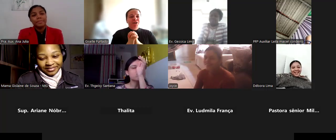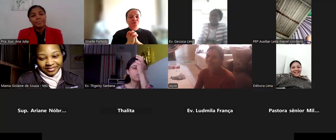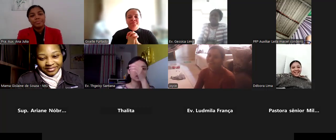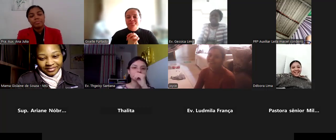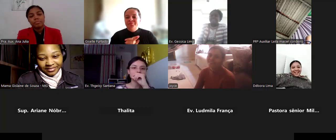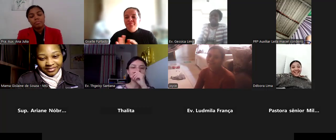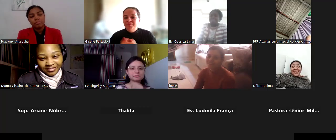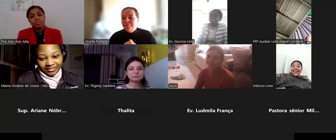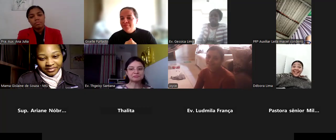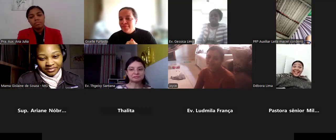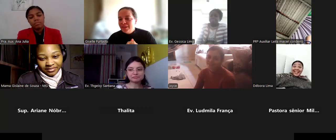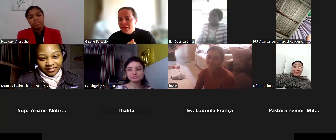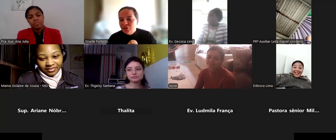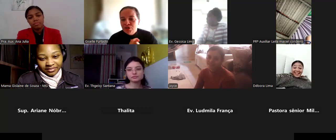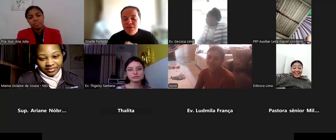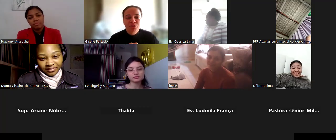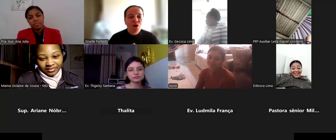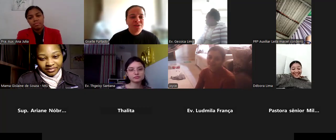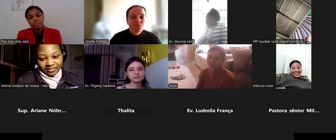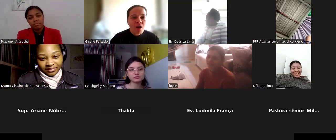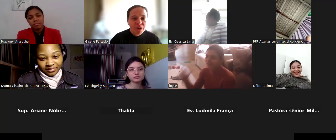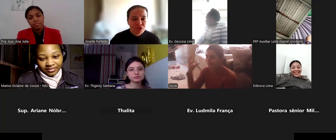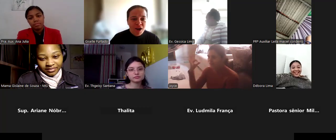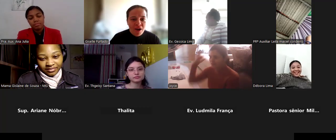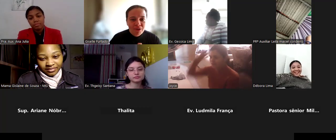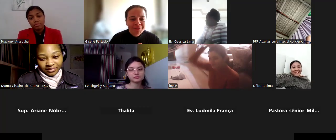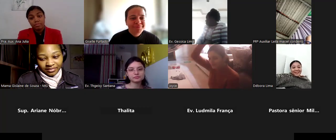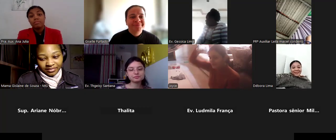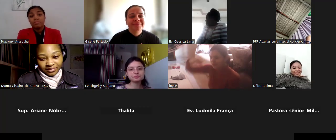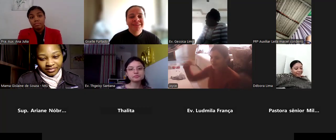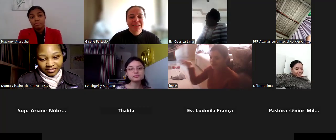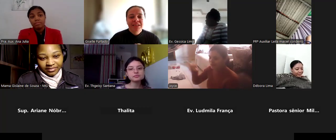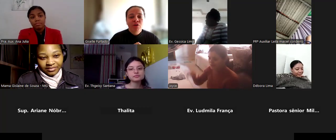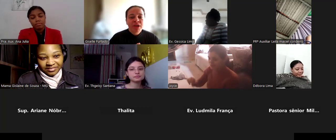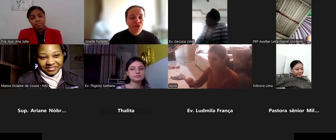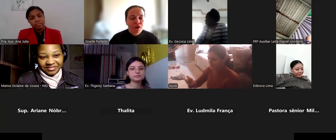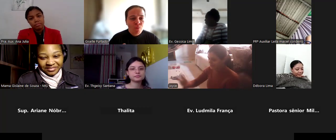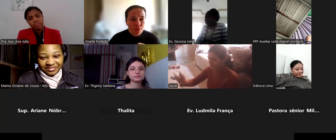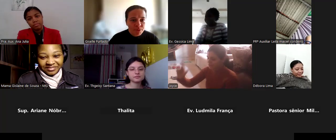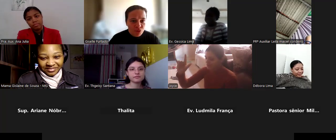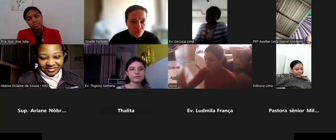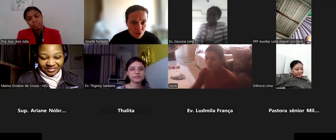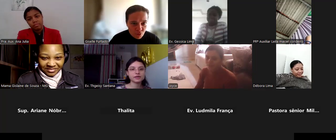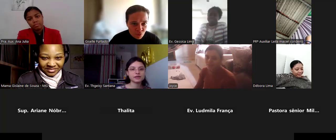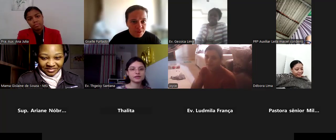Então, nós já estamos quase 1 hora de aula. Se alguém tiver compromisso alguma coisa,